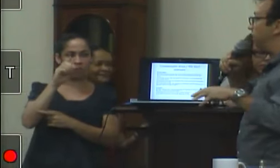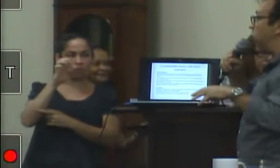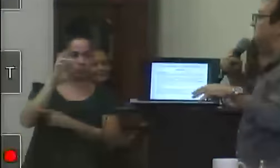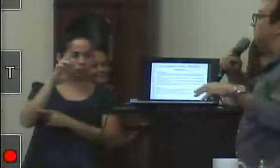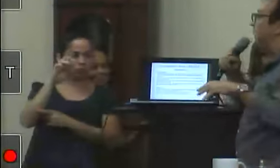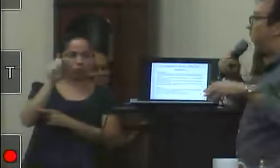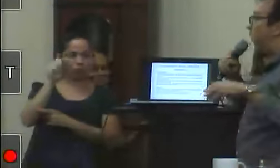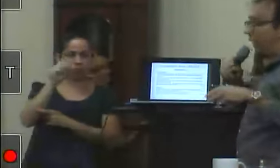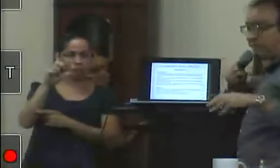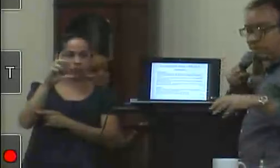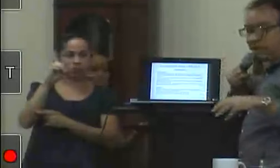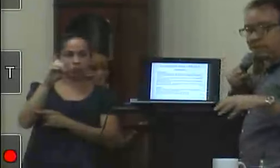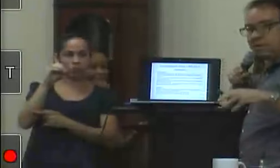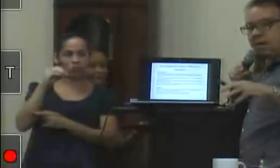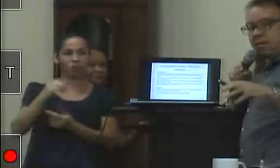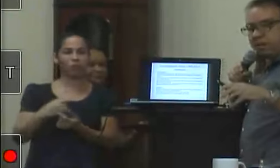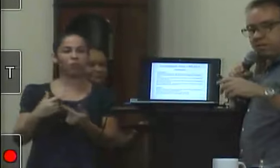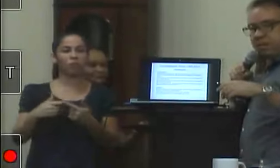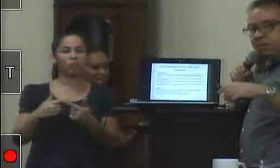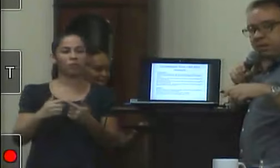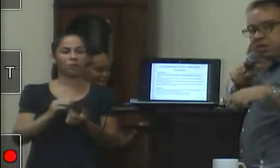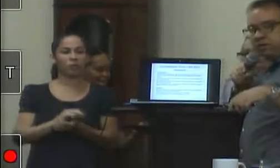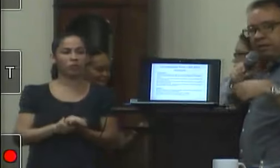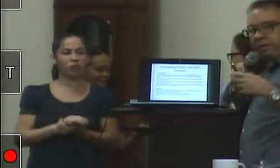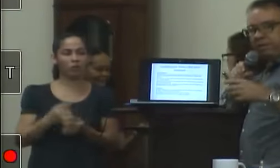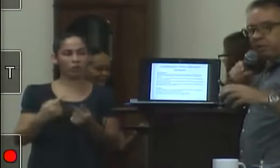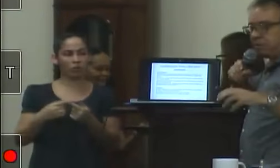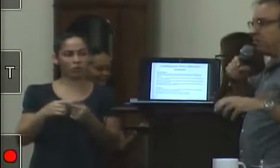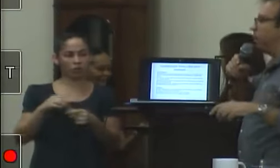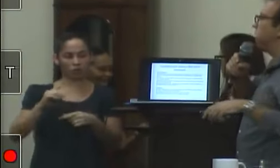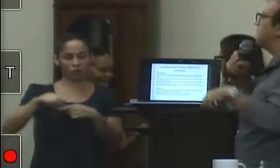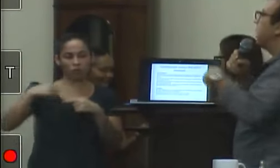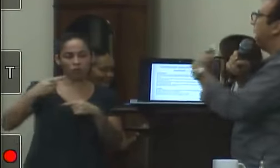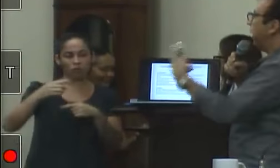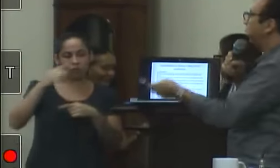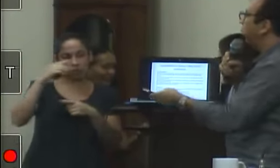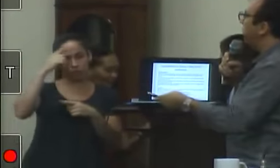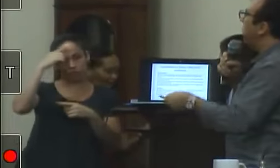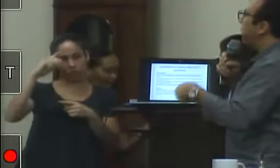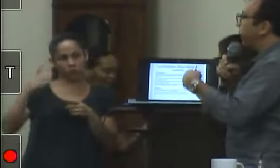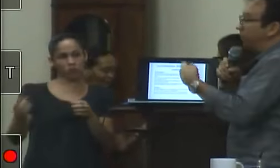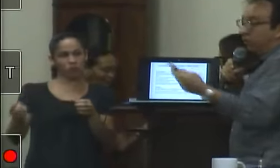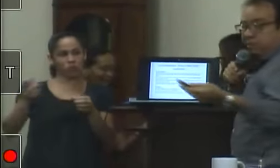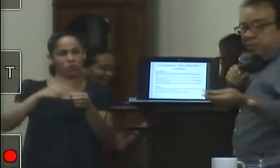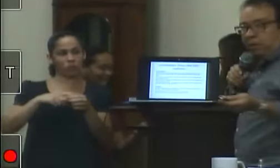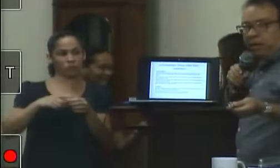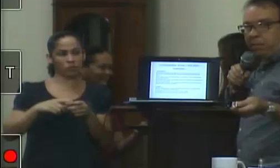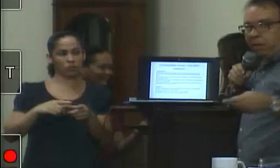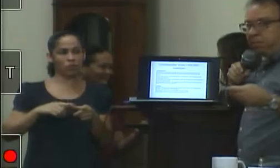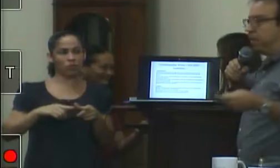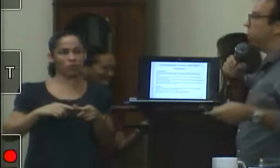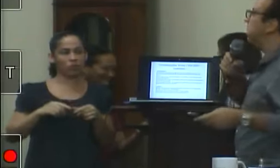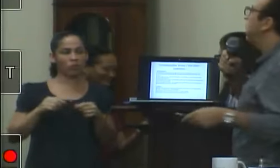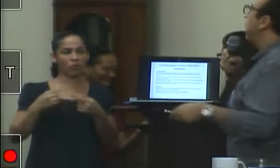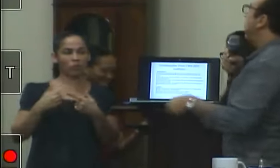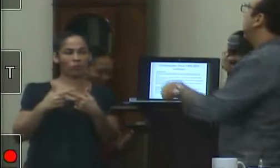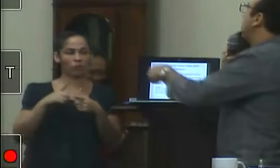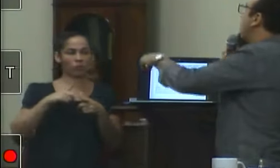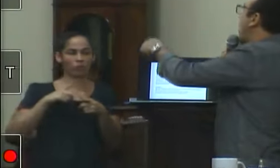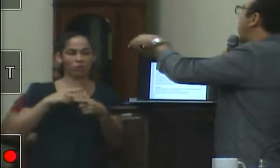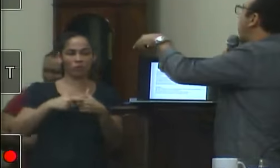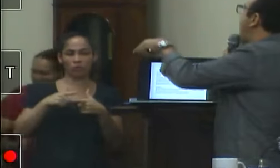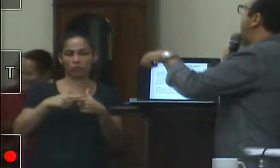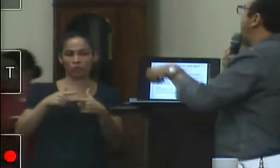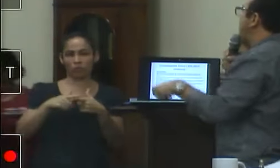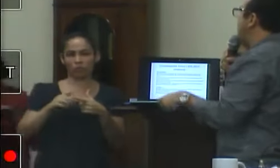semanas as obras ficaram paralisadas, mas a perspectiva é que nas próximas semanas retome devido a esse problema com a empresa, né, que